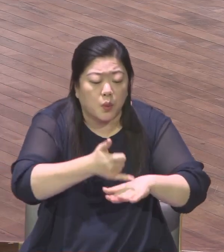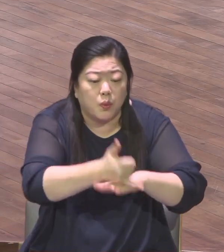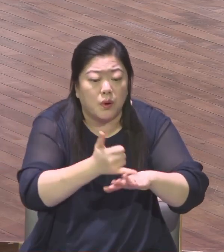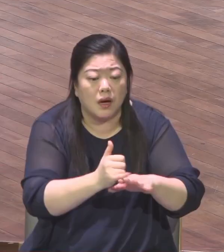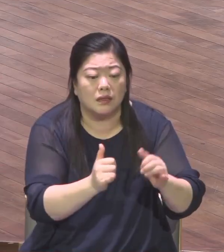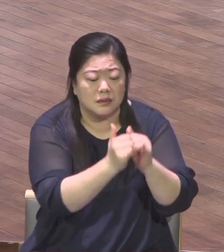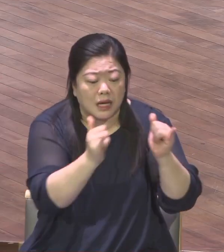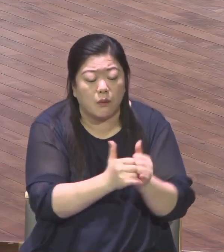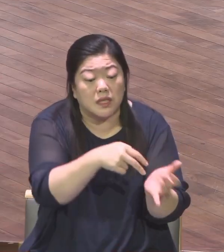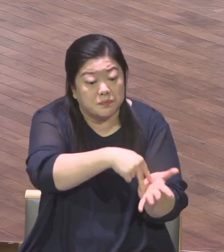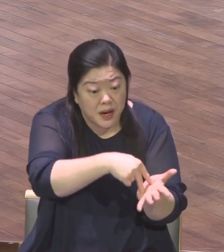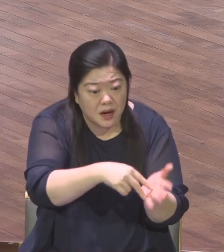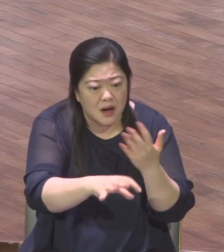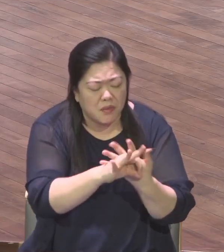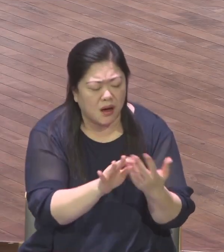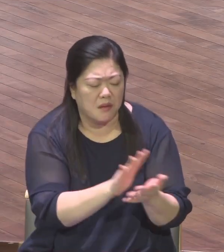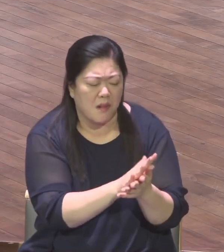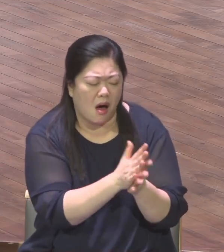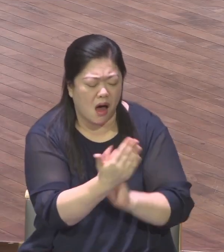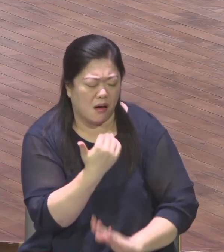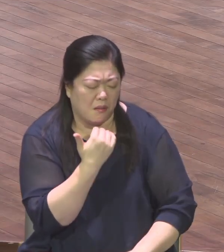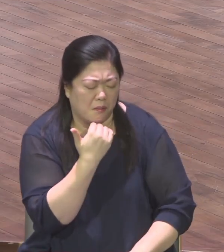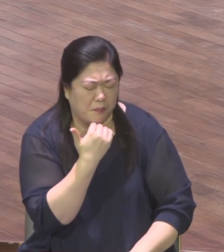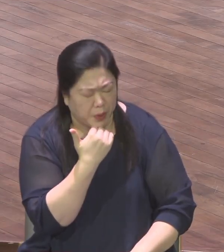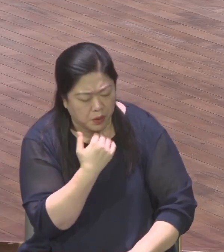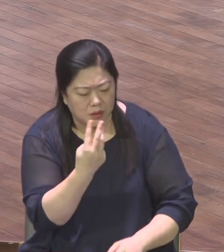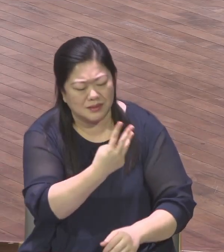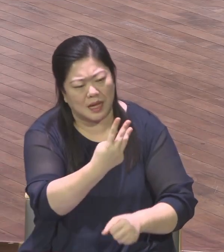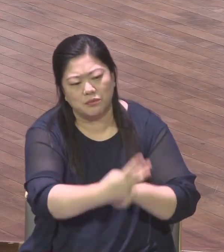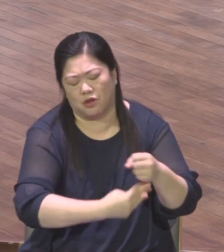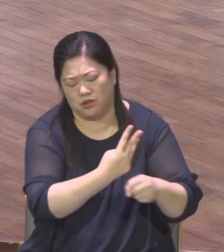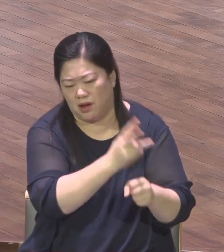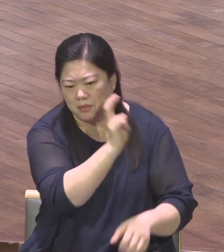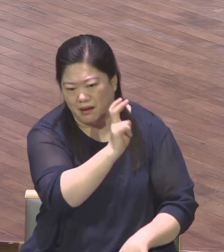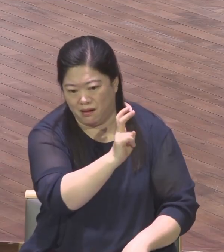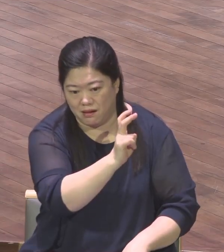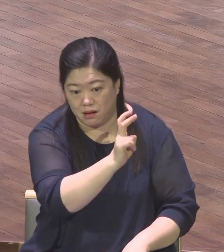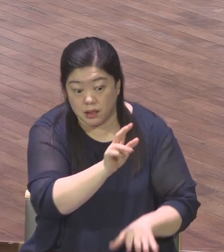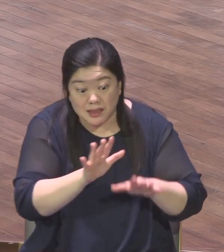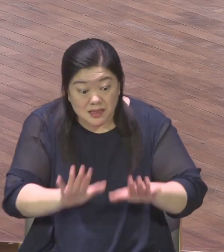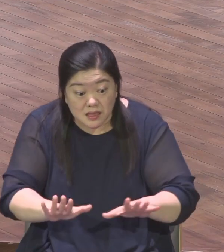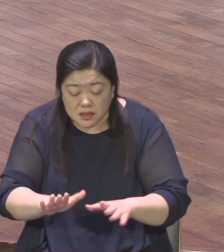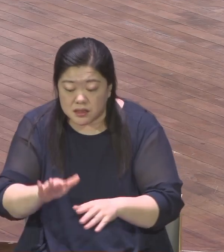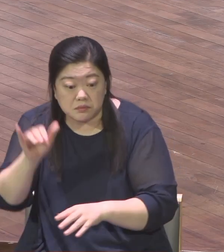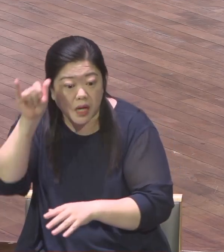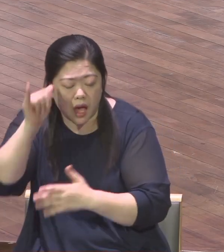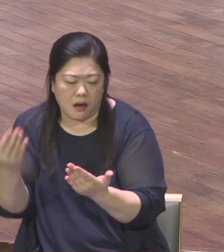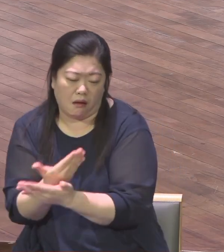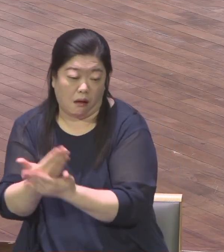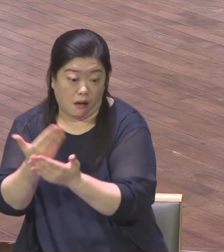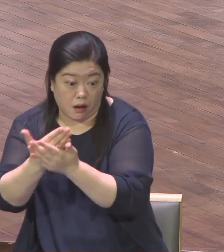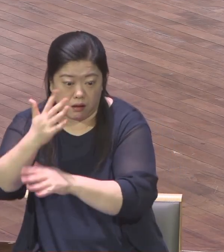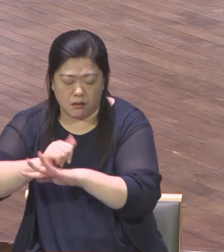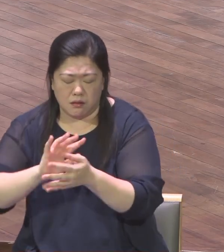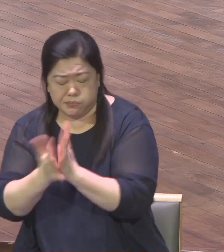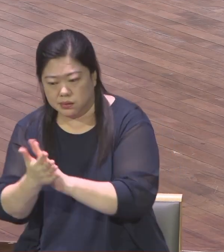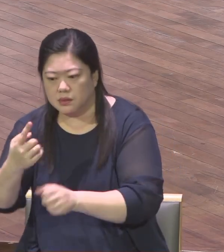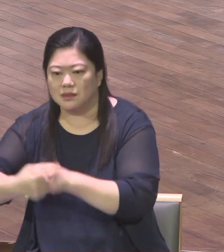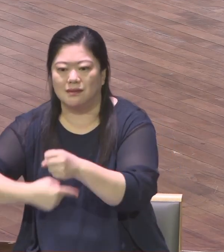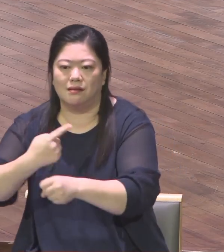3,000년 동안 걸렸던 변화된 것들 요즘은 1년 안에, 불과 1년 안에 그렇게 변한다는